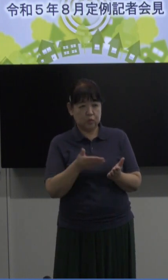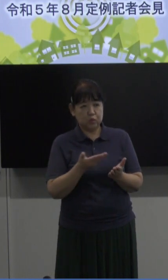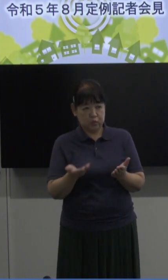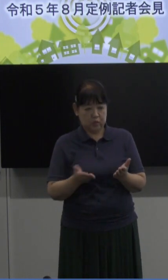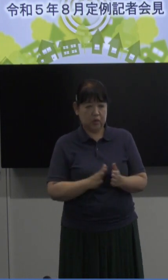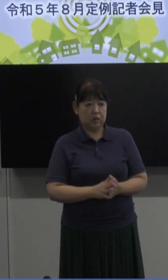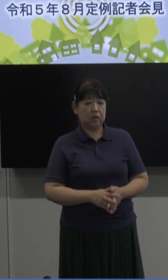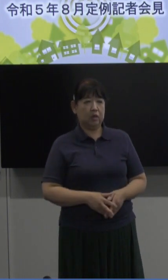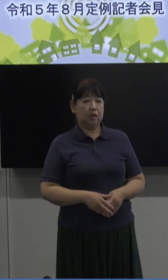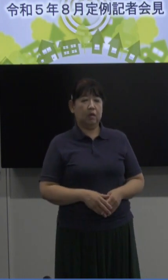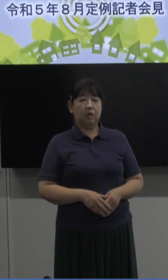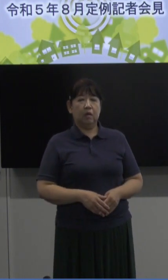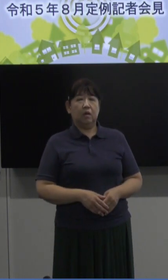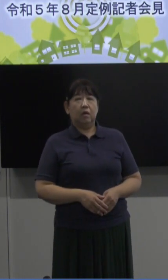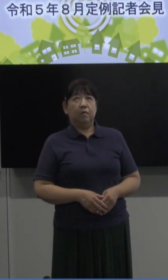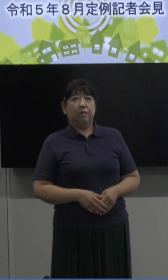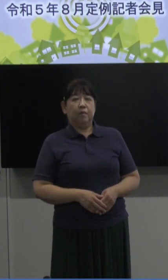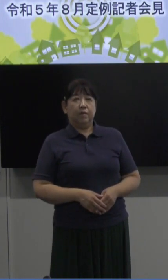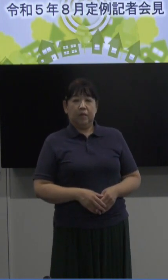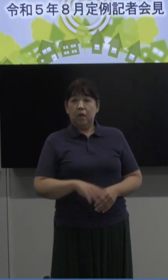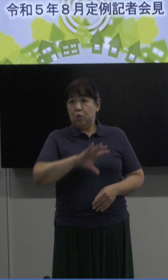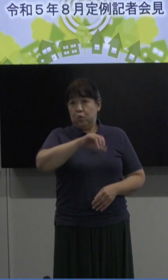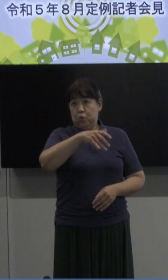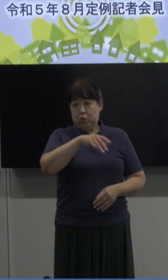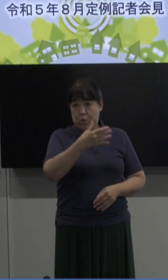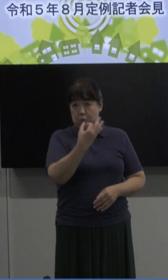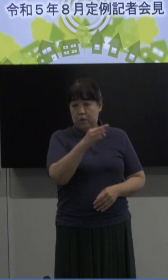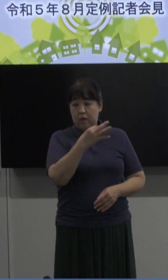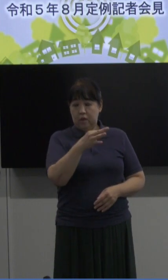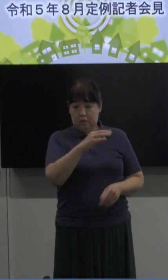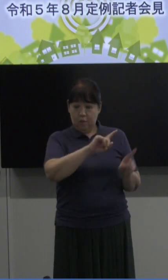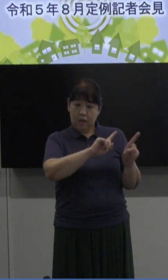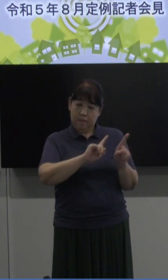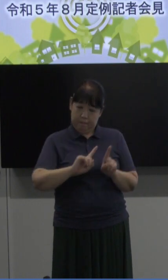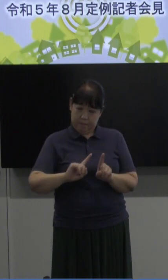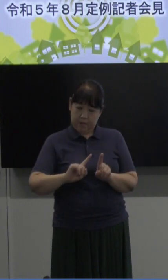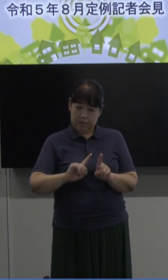上下水道の減免等につきましてでございますが、